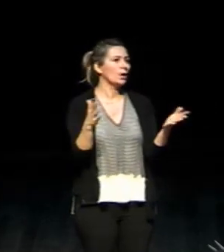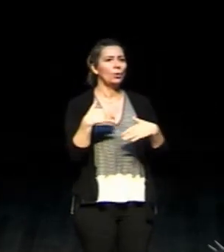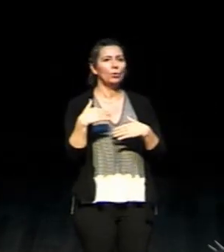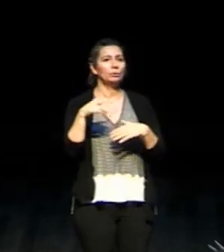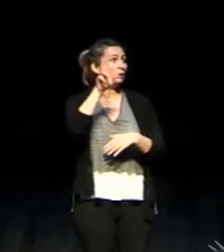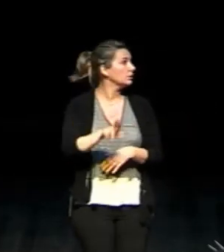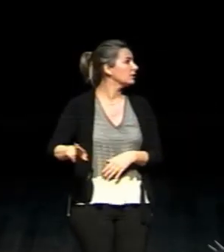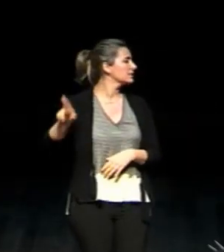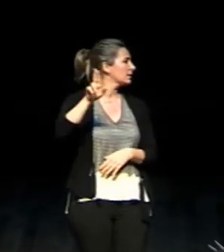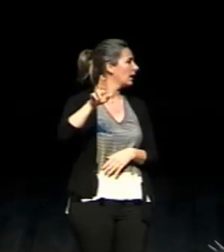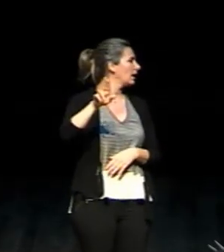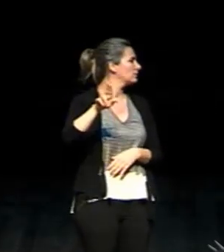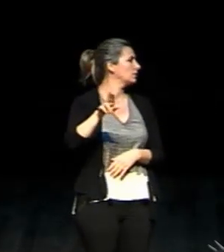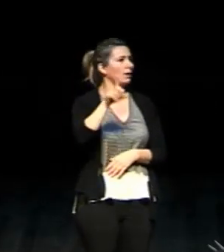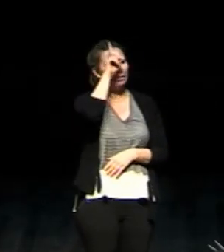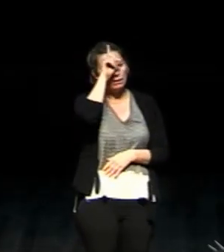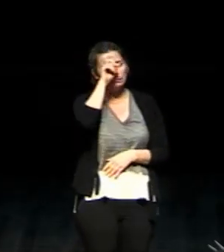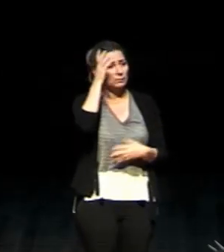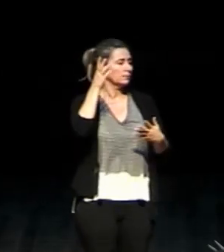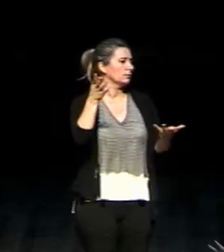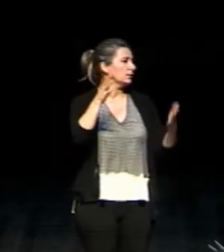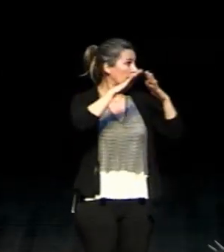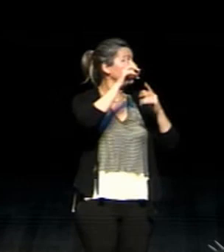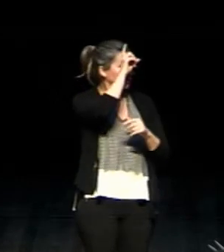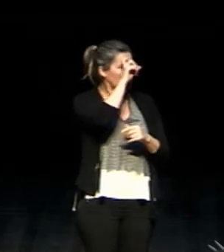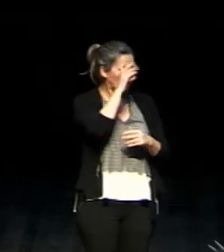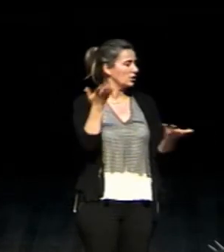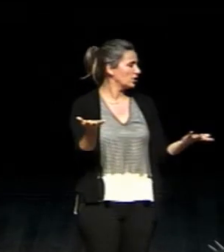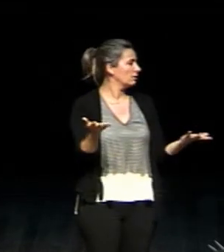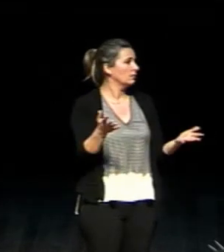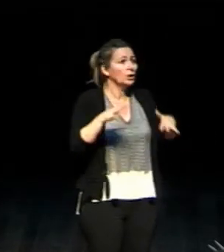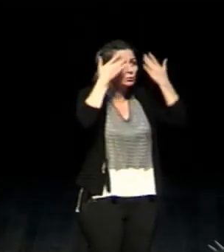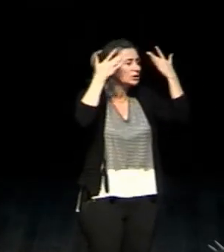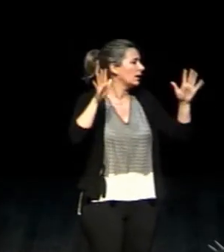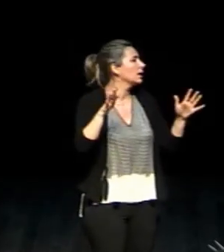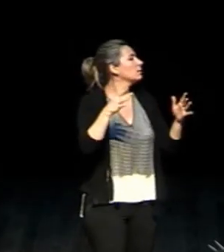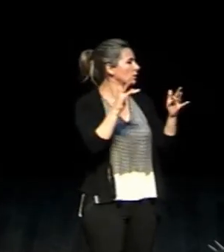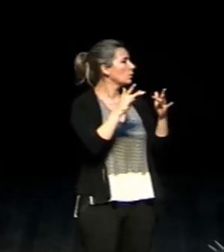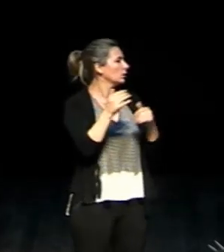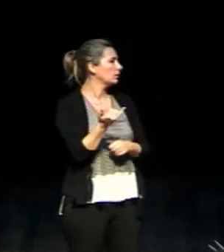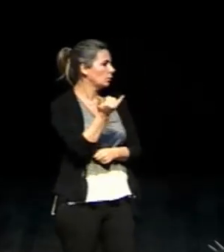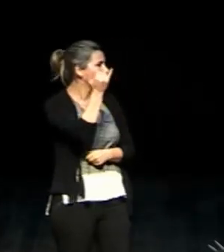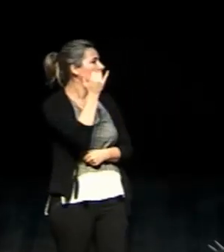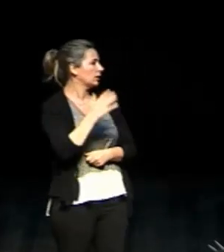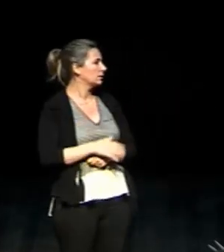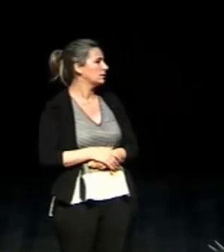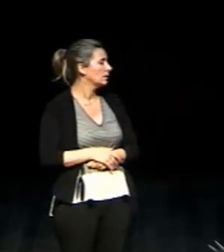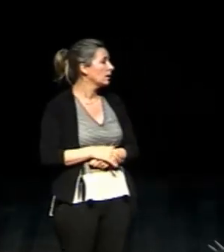outras tarefas, então este encontro acaba sendo algo mais um fator complicador. Então, eu acho